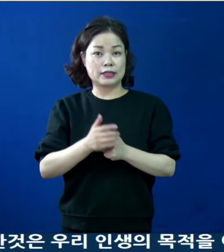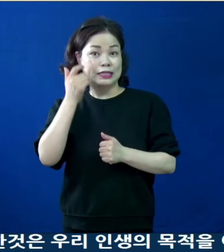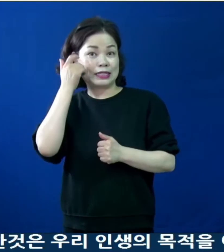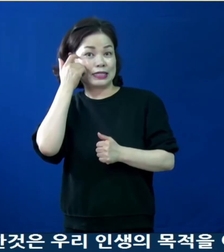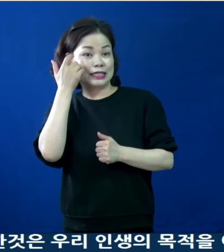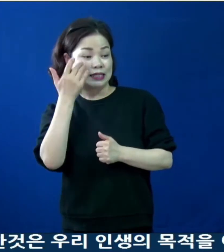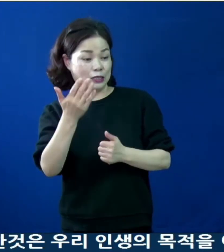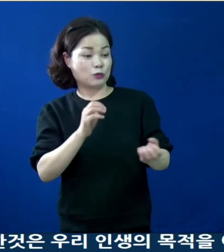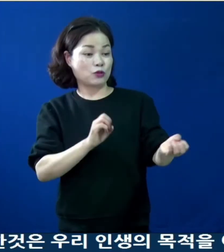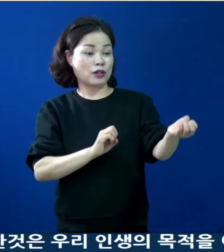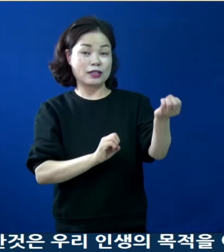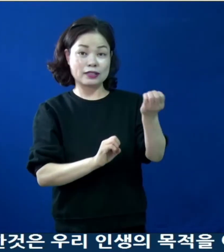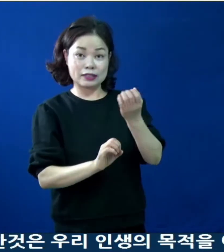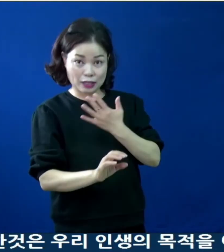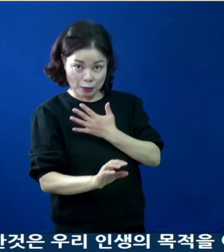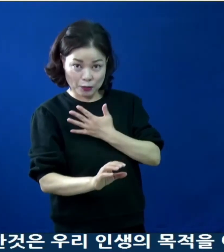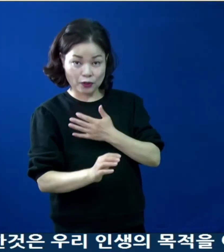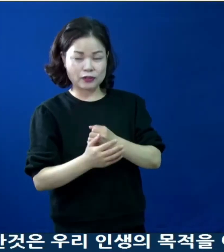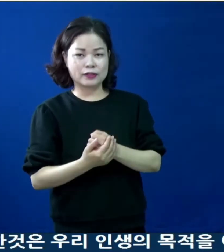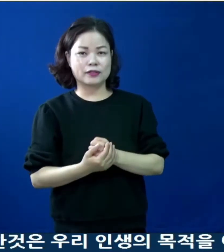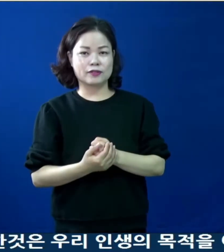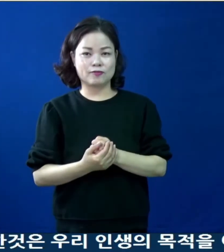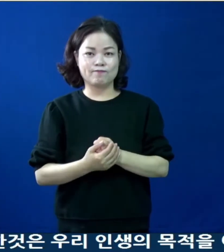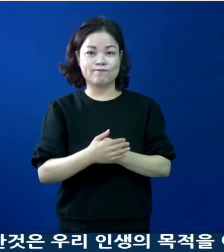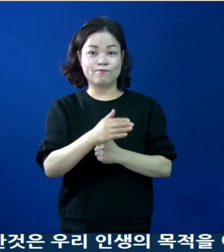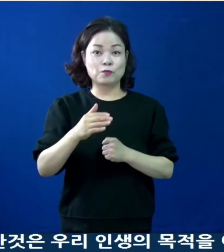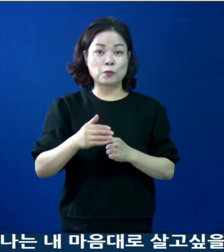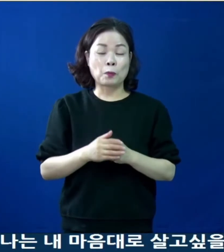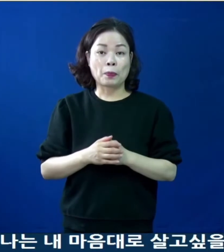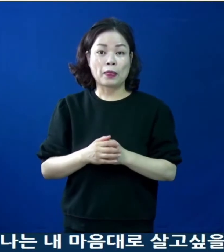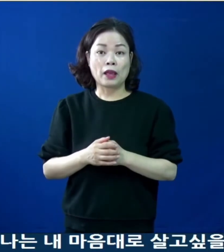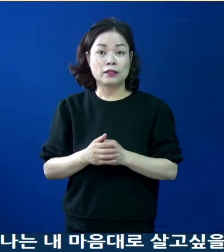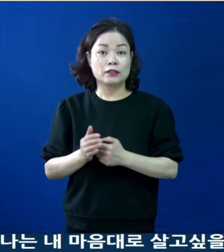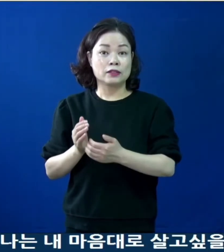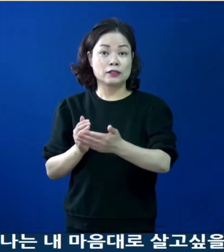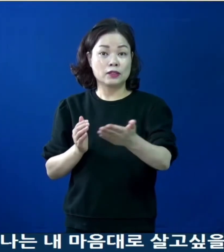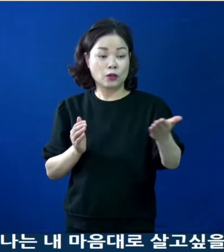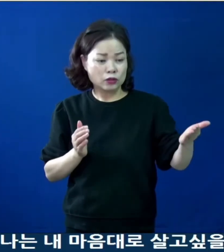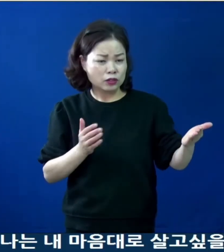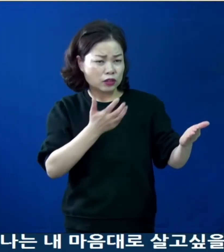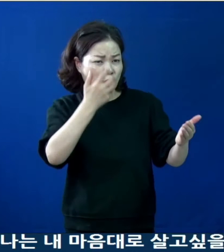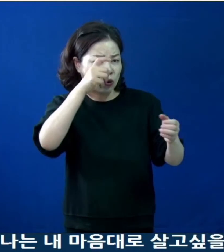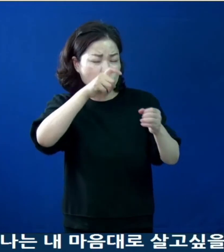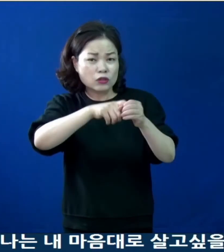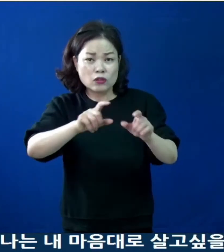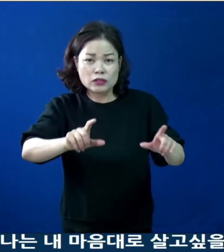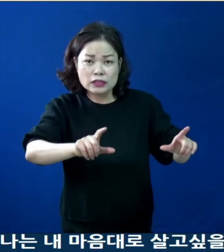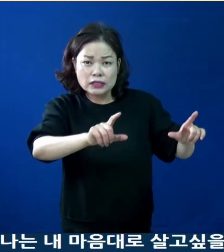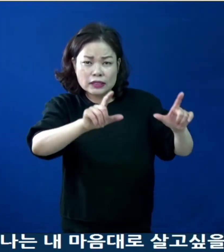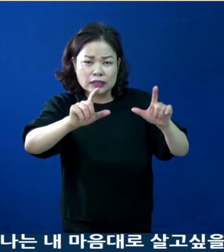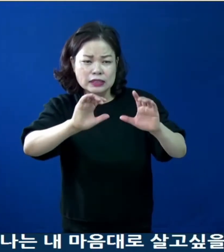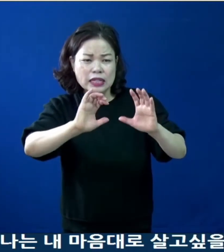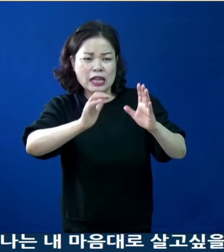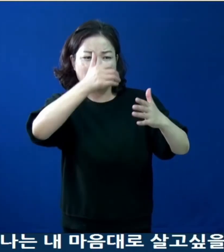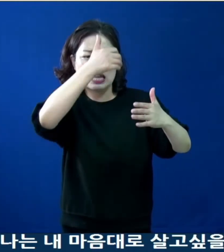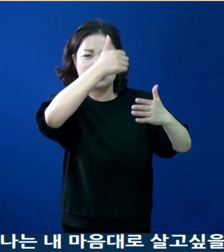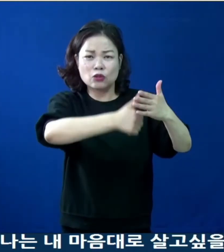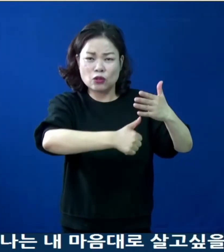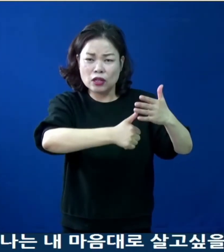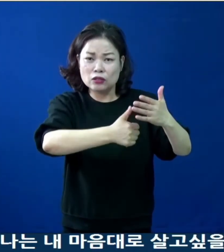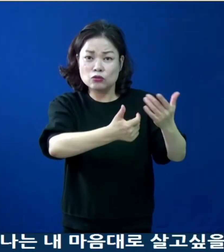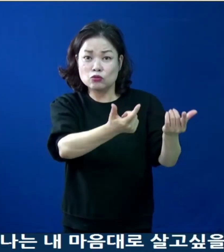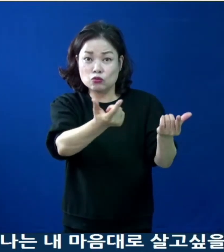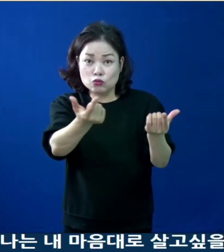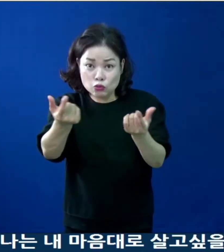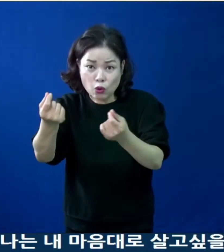질문과 답변, 이것은 시험이죠. 여러분, 영적인 삶이나 세속적인 삶이나 할 것 없이